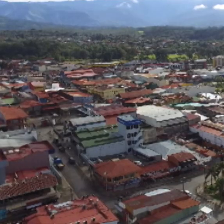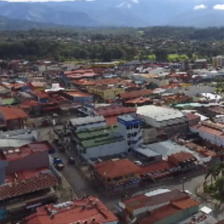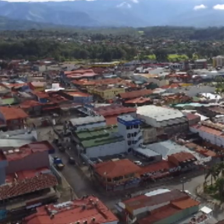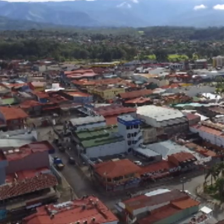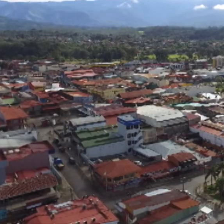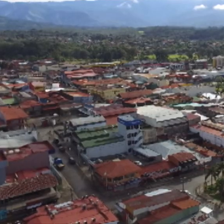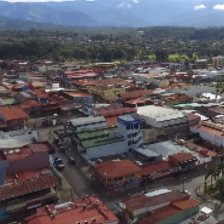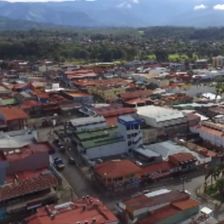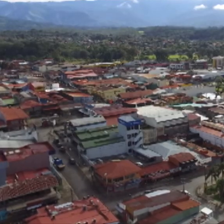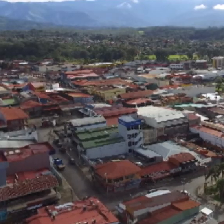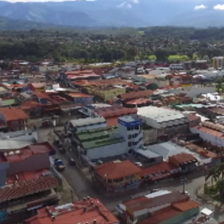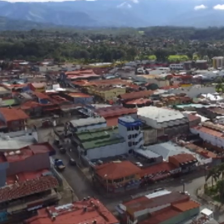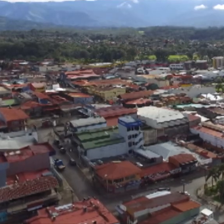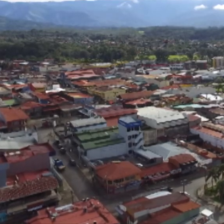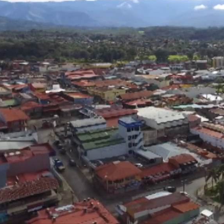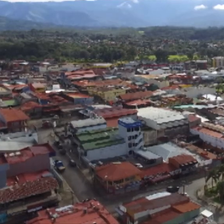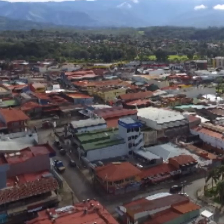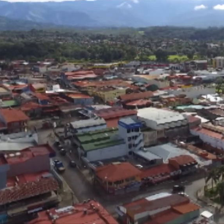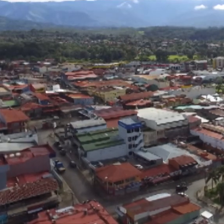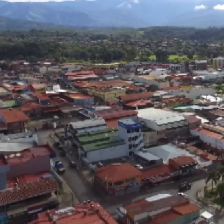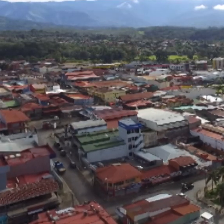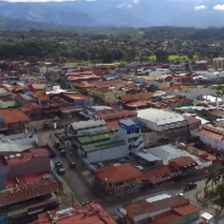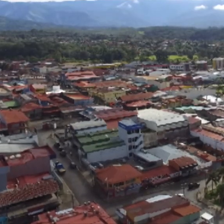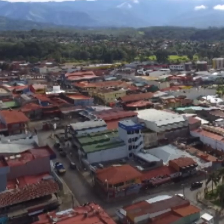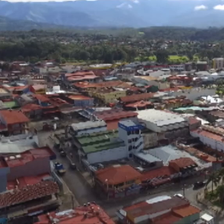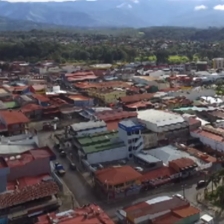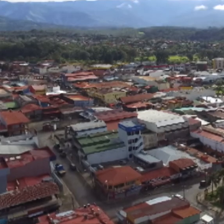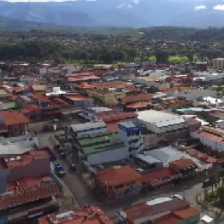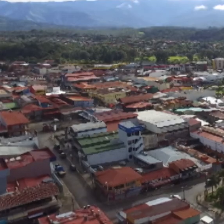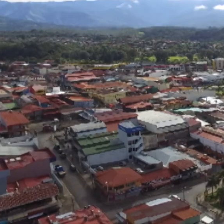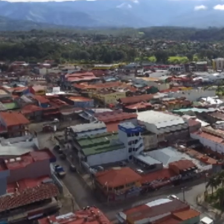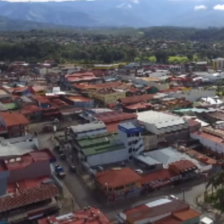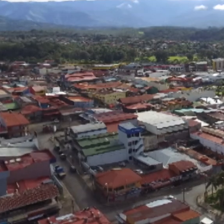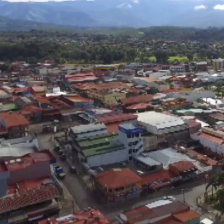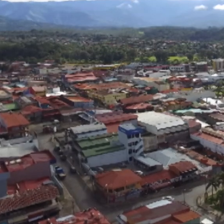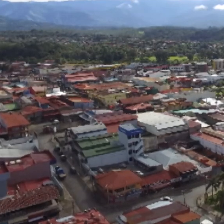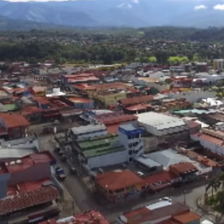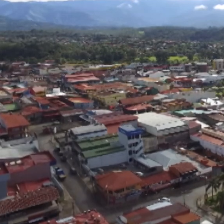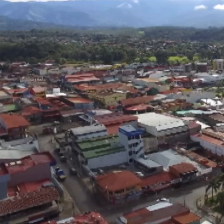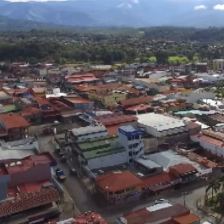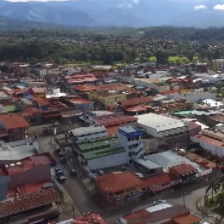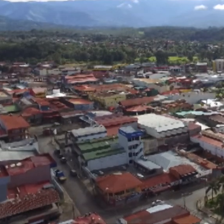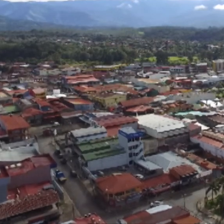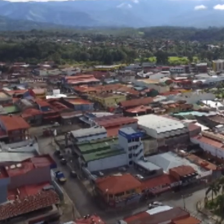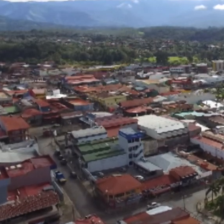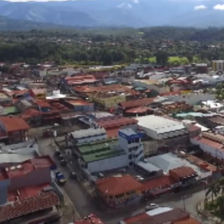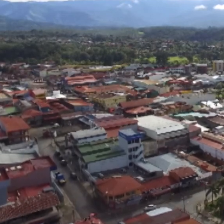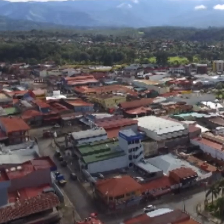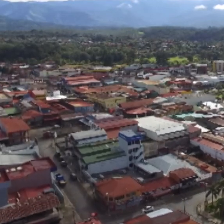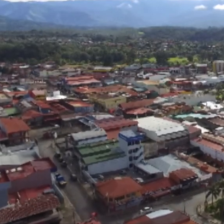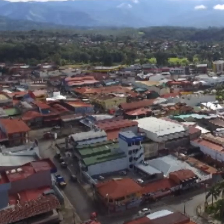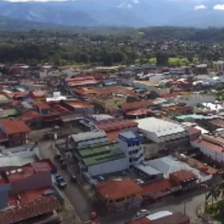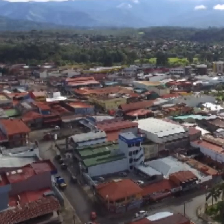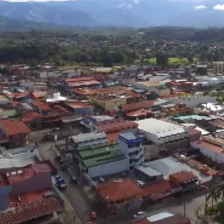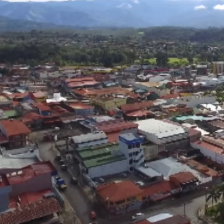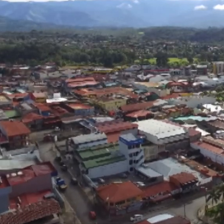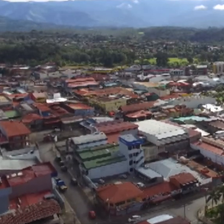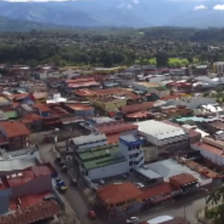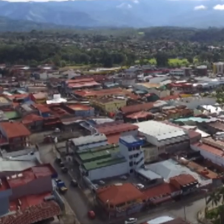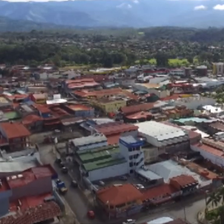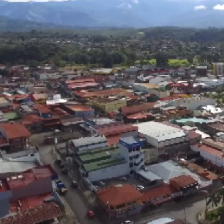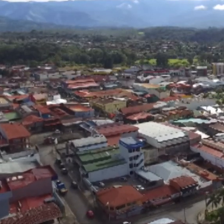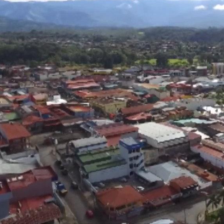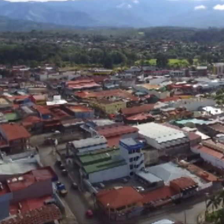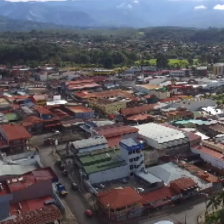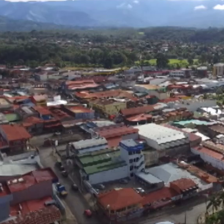COVID-19 en nuestro país. Las autoridades locales piden extremar medidas con el lavado de manos, los protocolos de